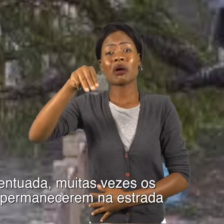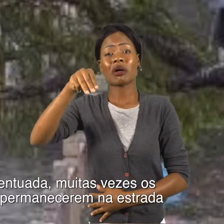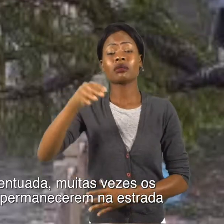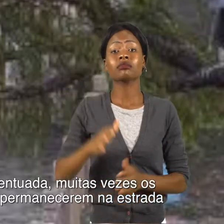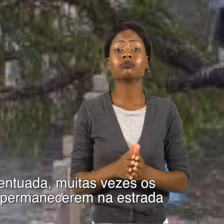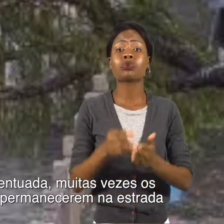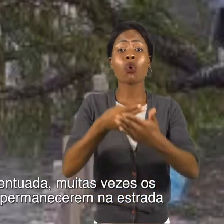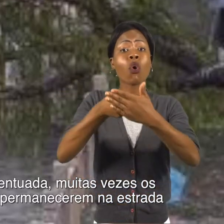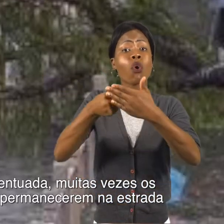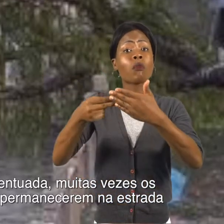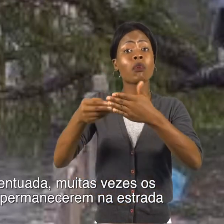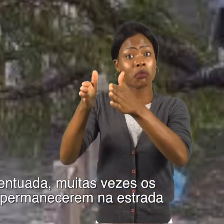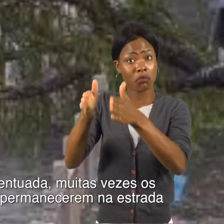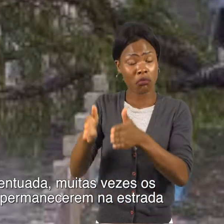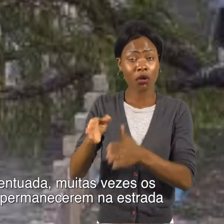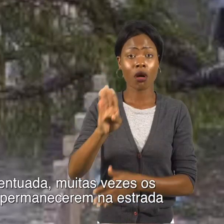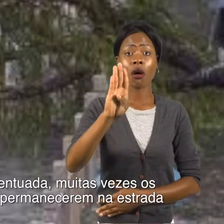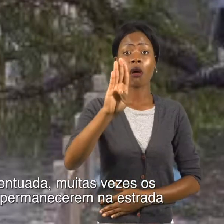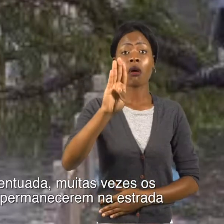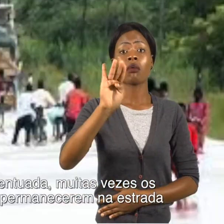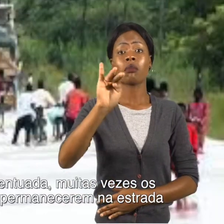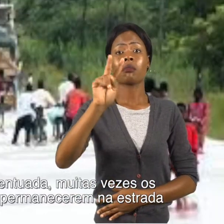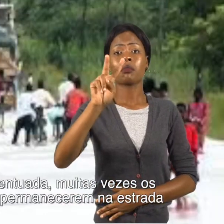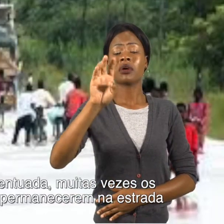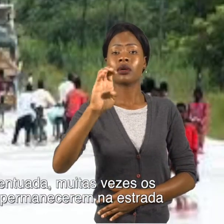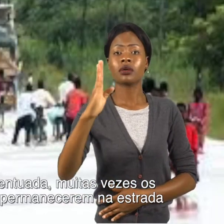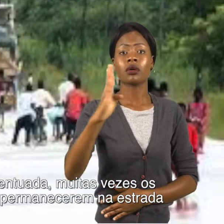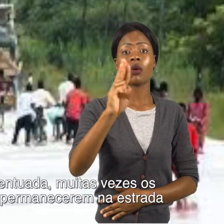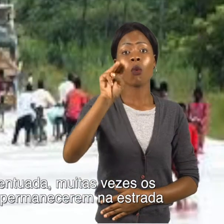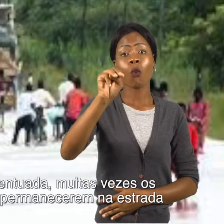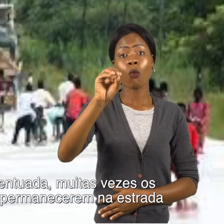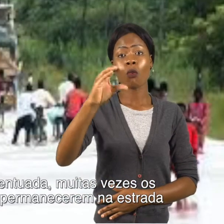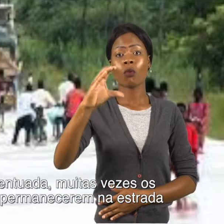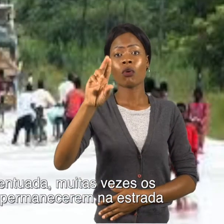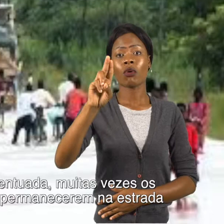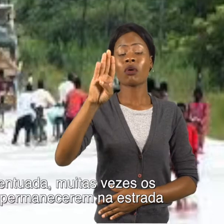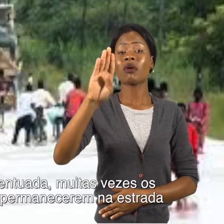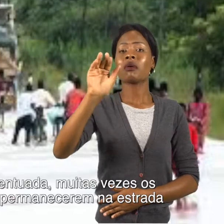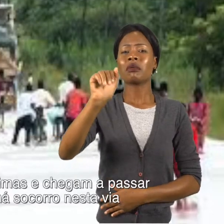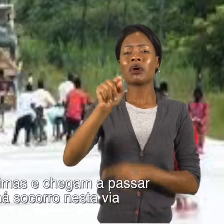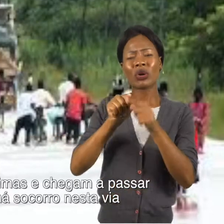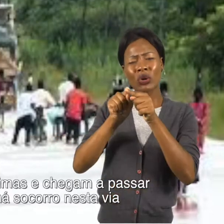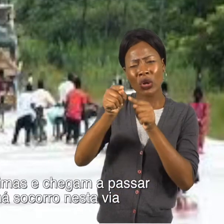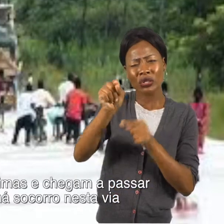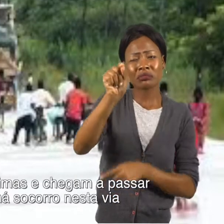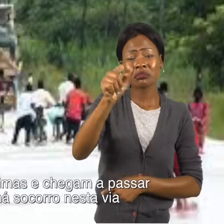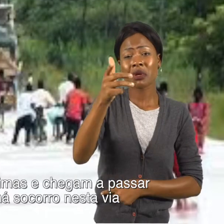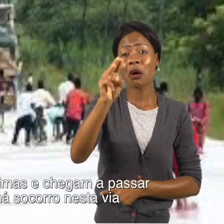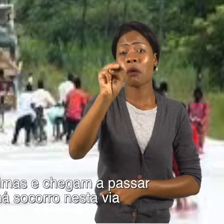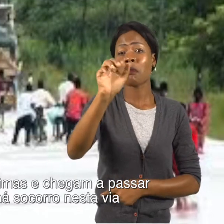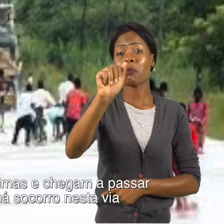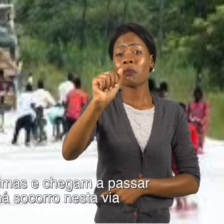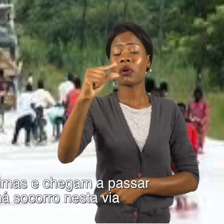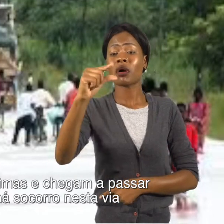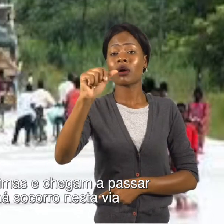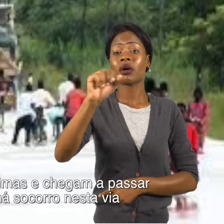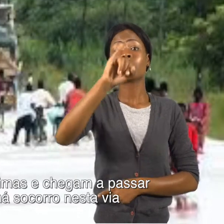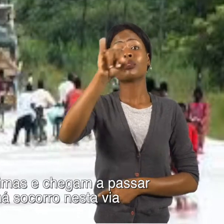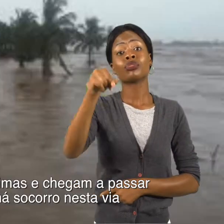degradação acentuada e muitas vezes os condutores são forçados a permanecerem na estrada com produtos para as vítimas